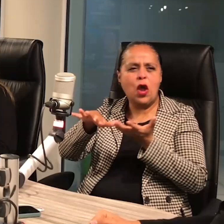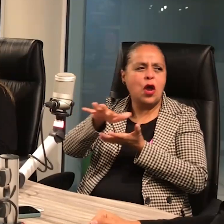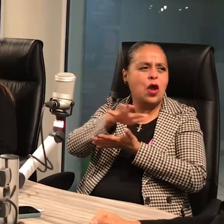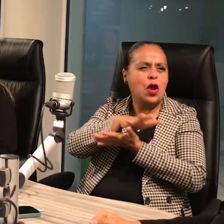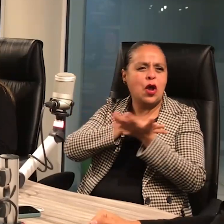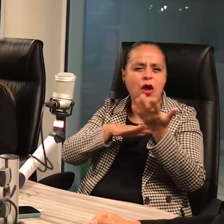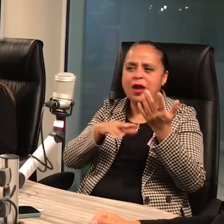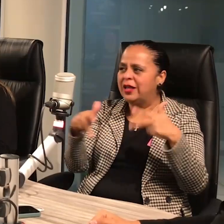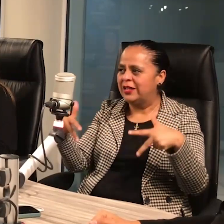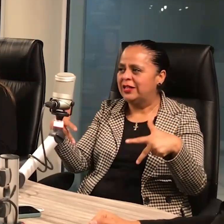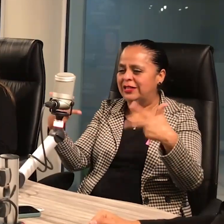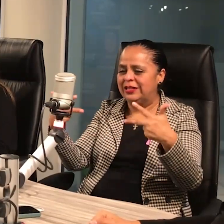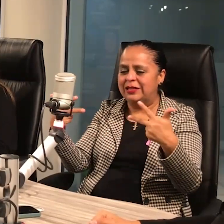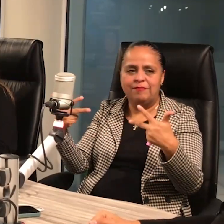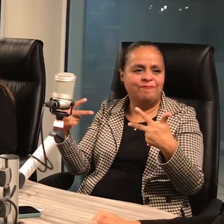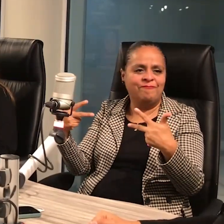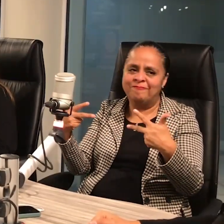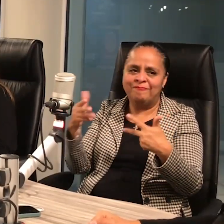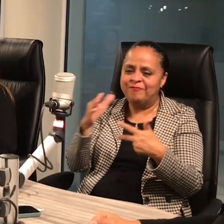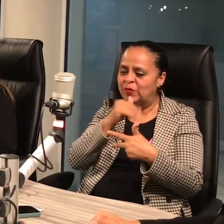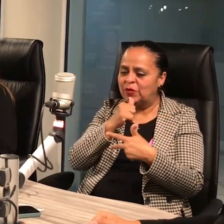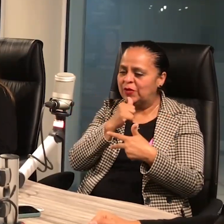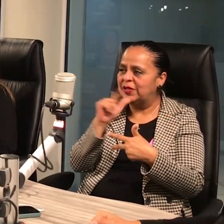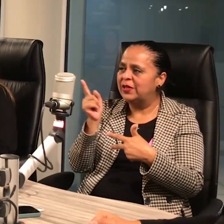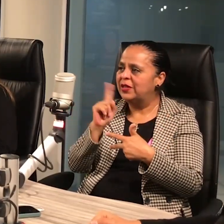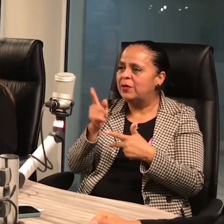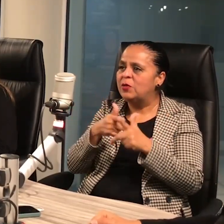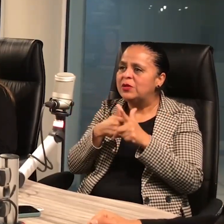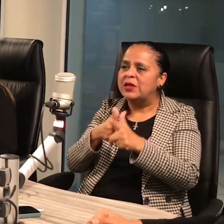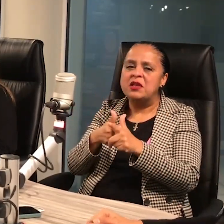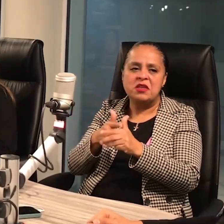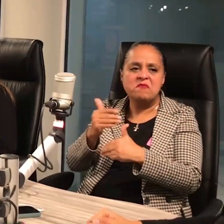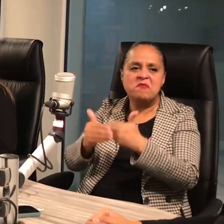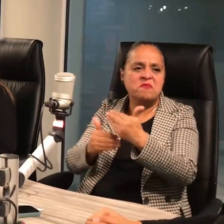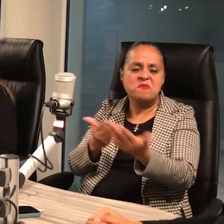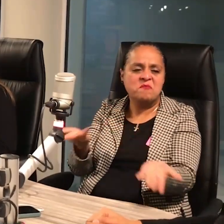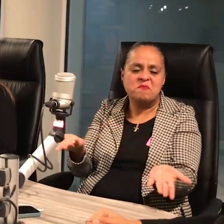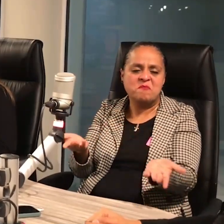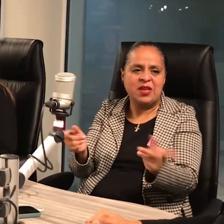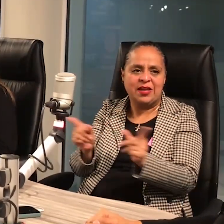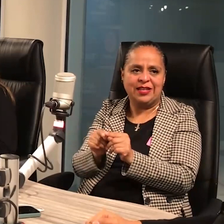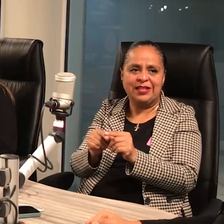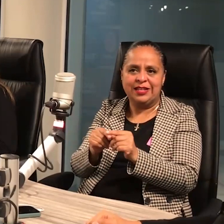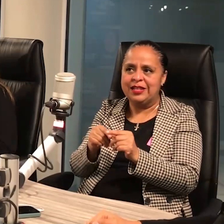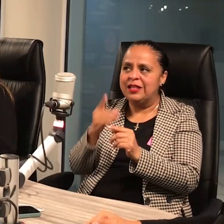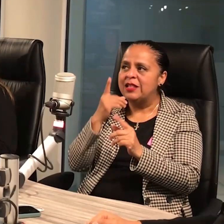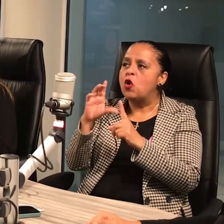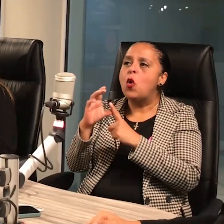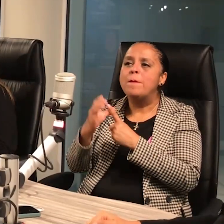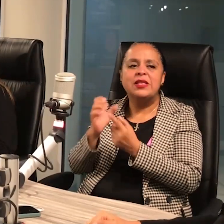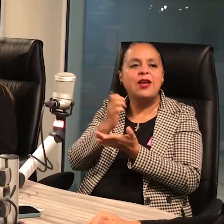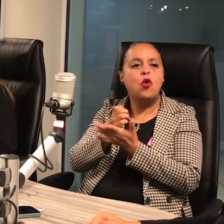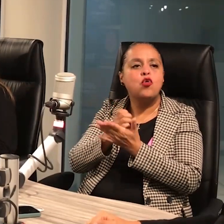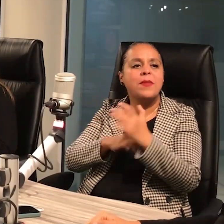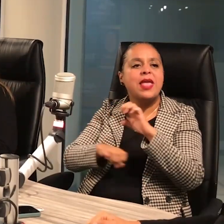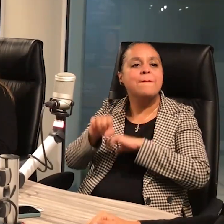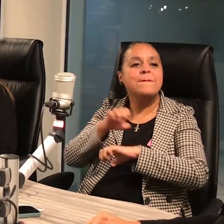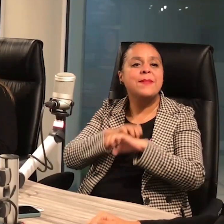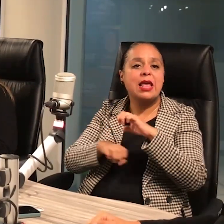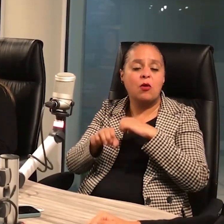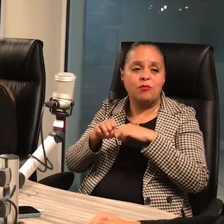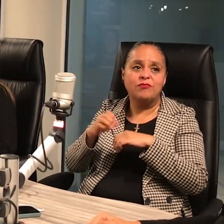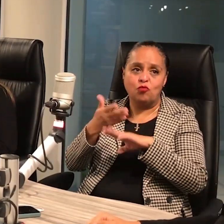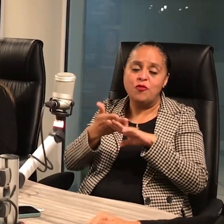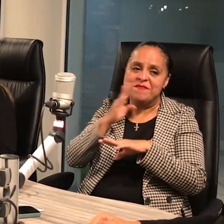en línea que ya no se pudo dar como un seguimiento concreto, ¿no? Y sobre todo a la Comisión de Economía y Empleo sí nos fue como un poquito